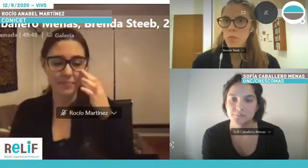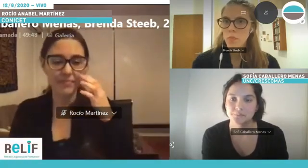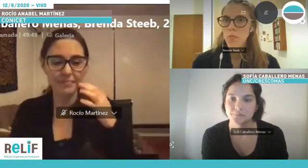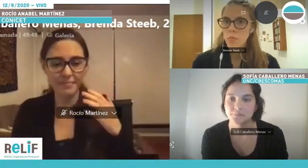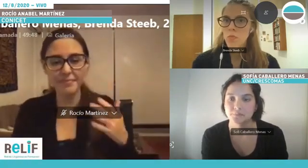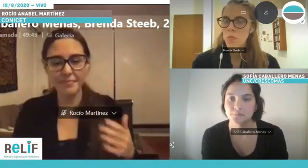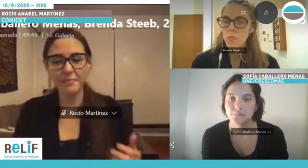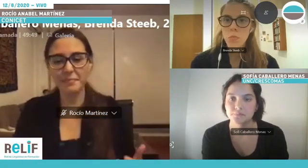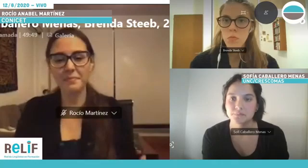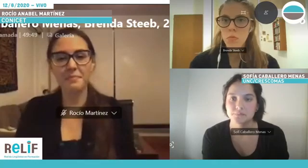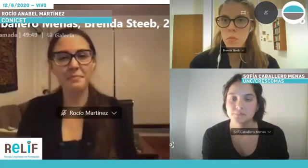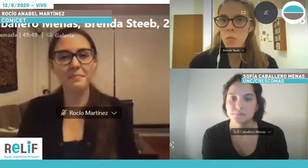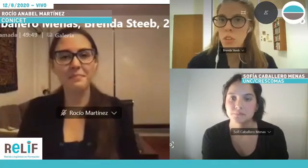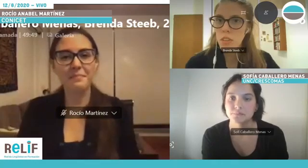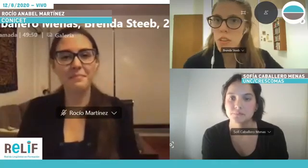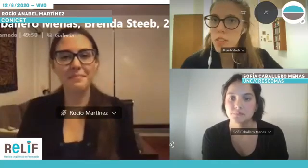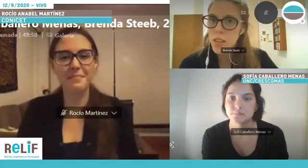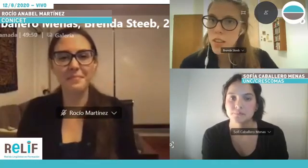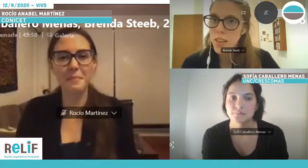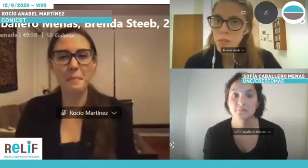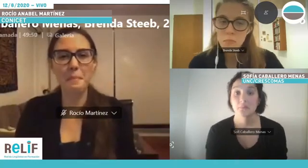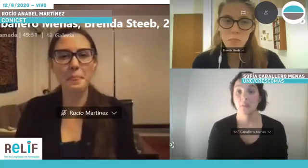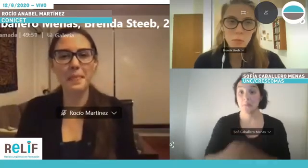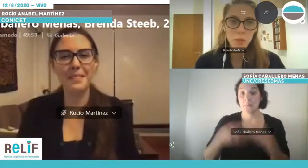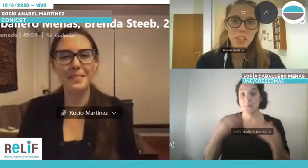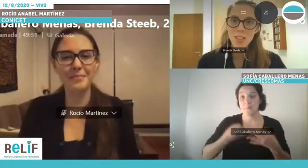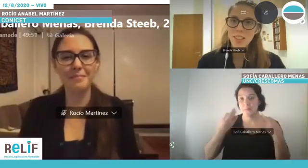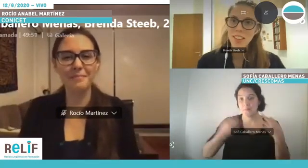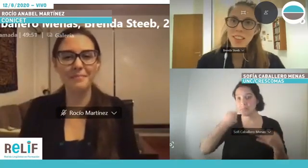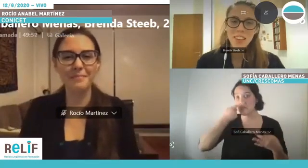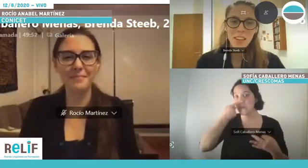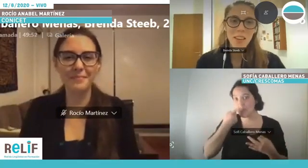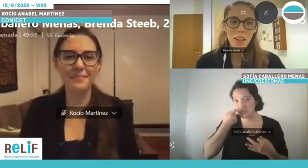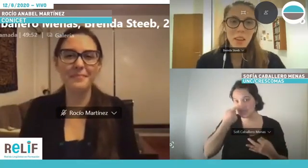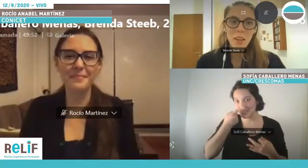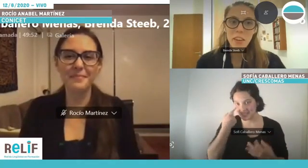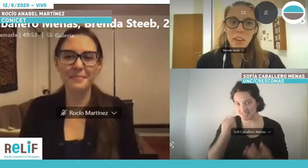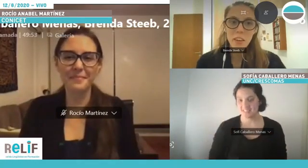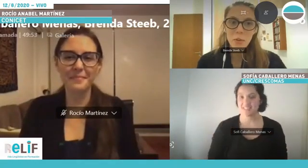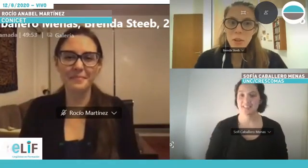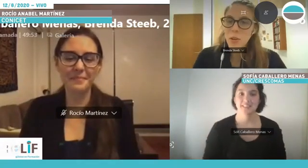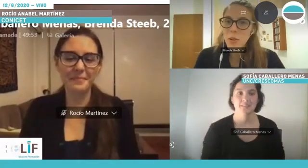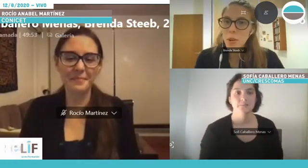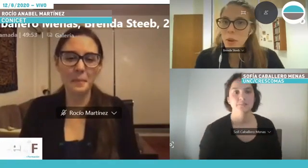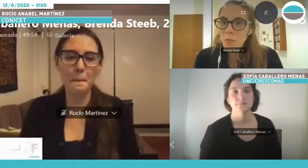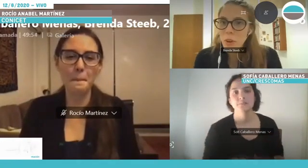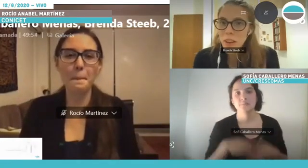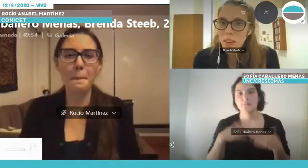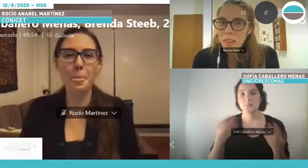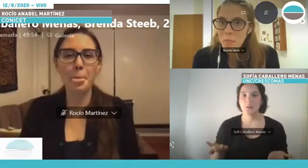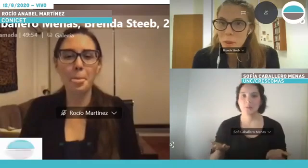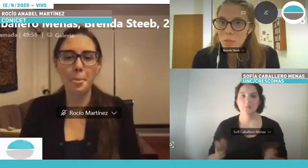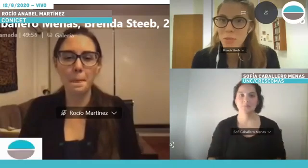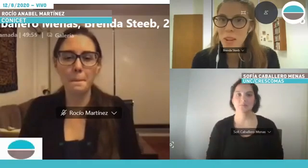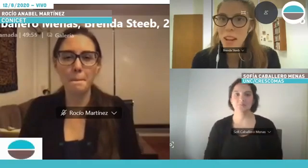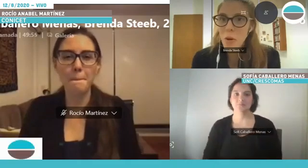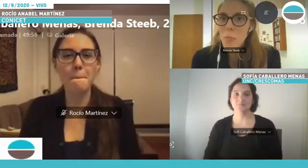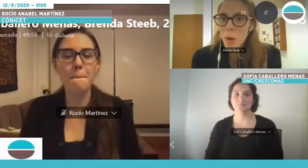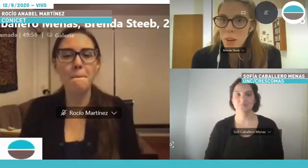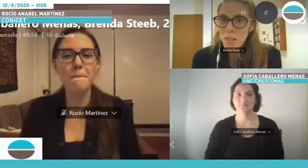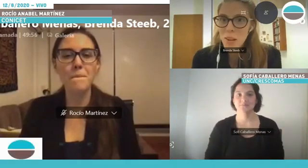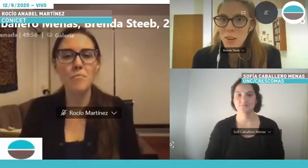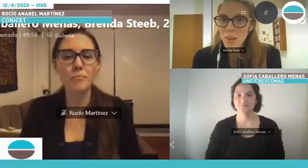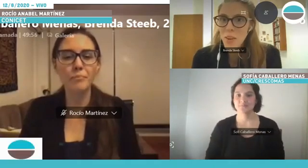comunicativa. Muy interesante. Muy interesante. Y bueno, ¿y cuál fue, digamos,